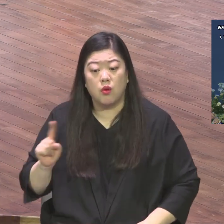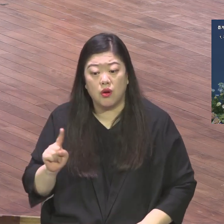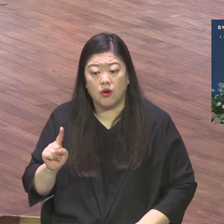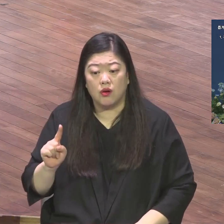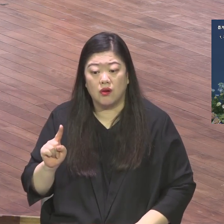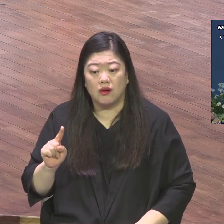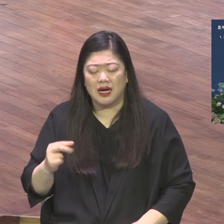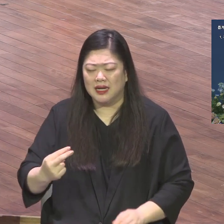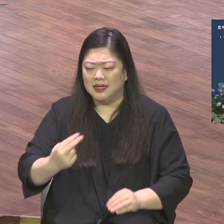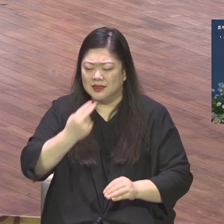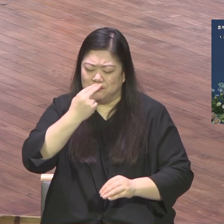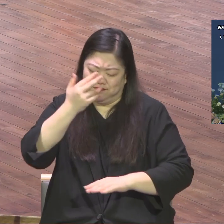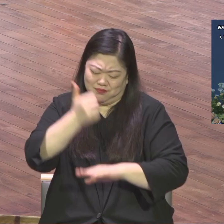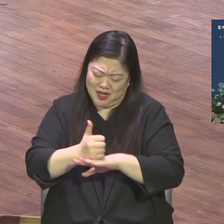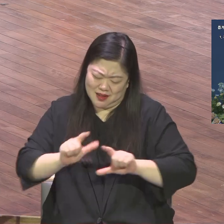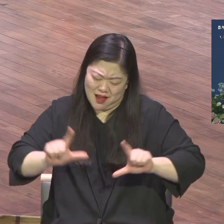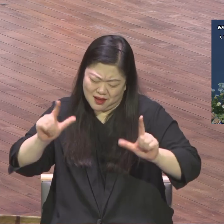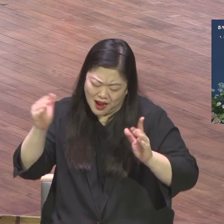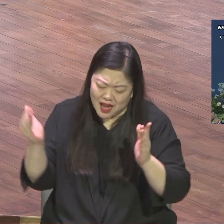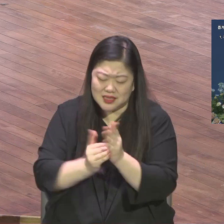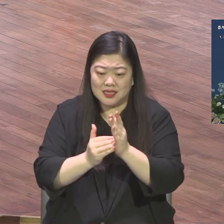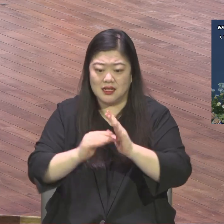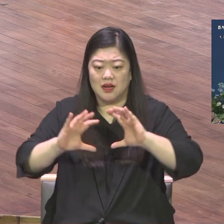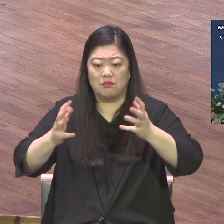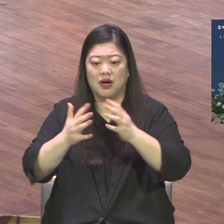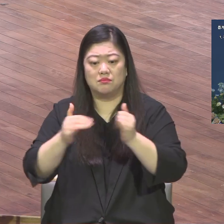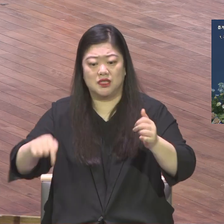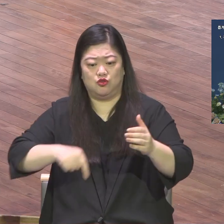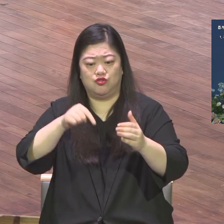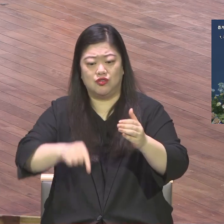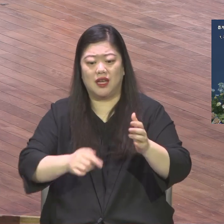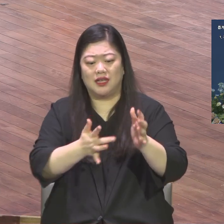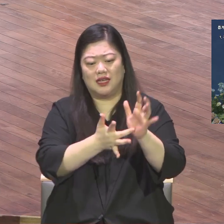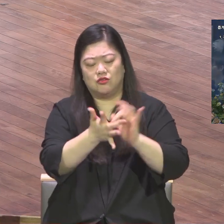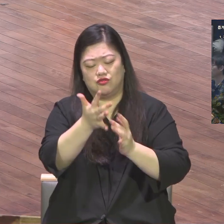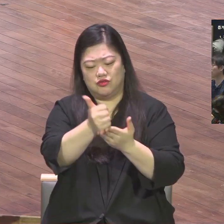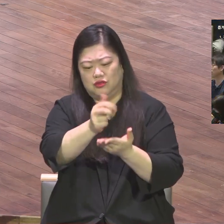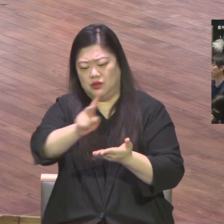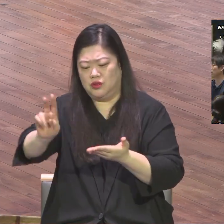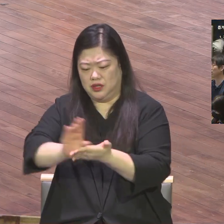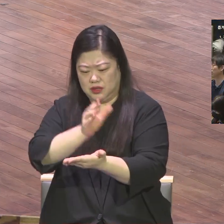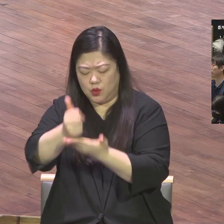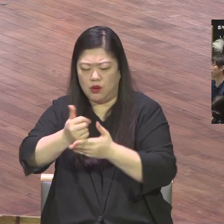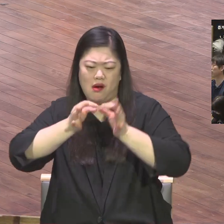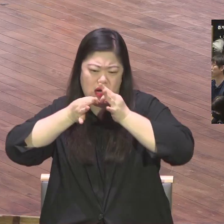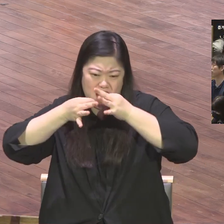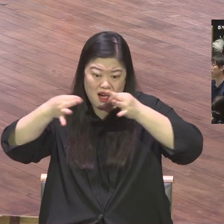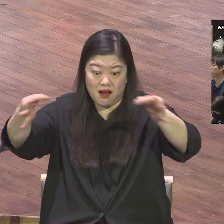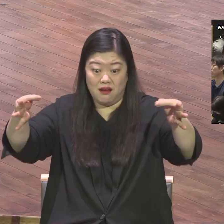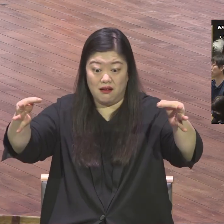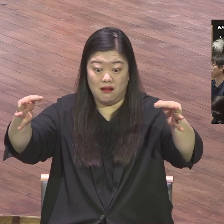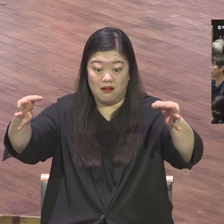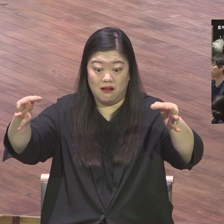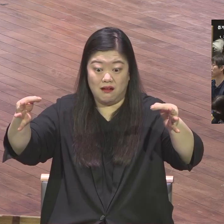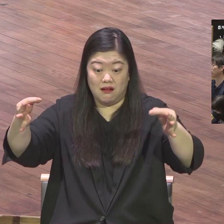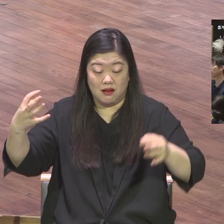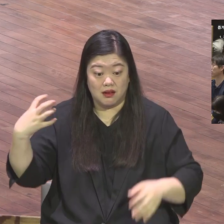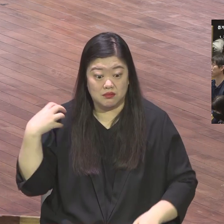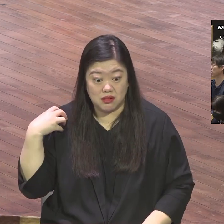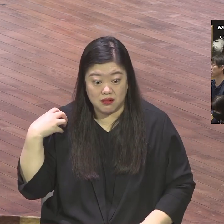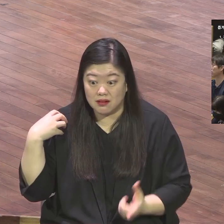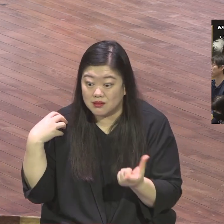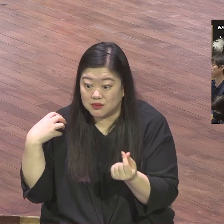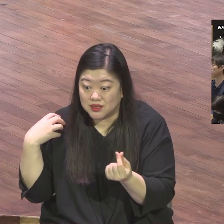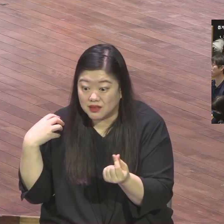생명 있는 날까지 만민 중에 외치리 예수는 그리스도. 그럼 하면 돼. 그만. 예수는 그.